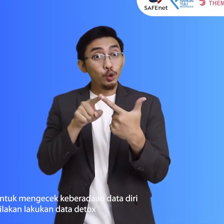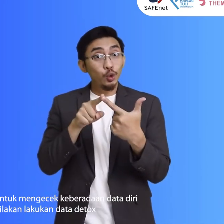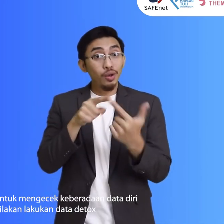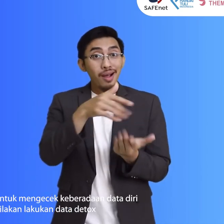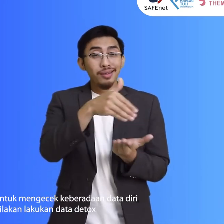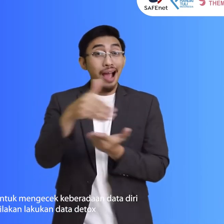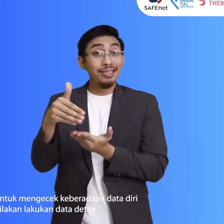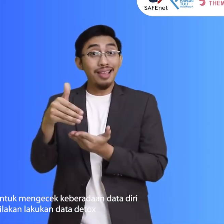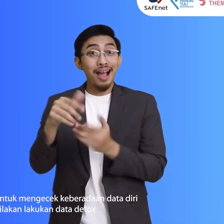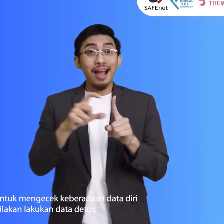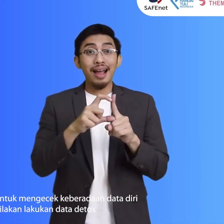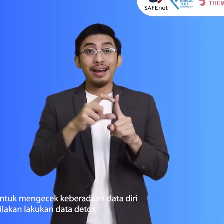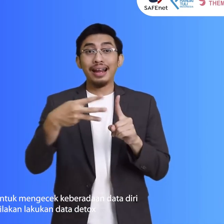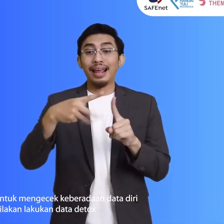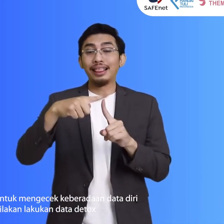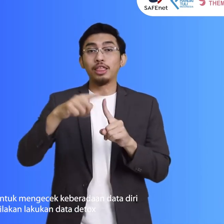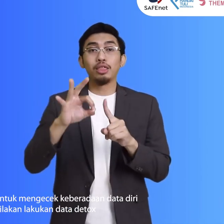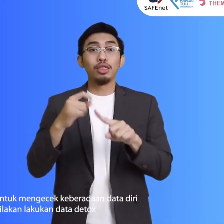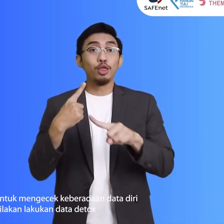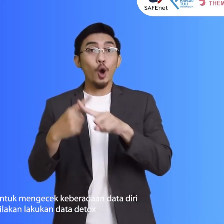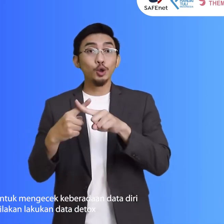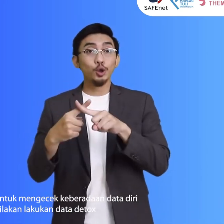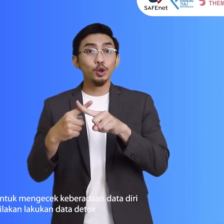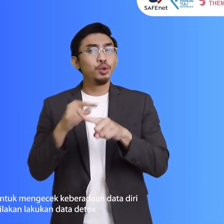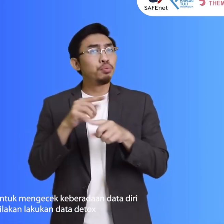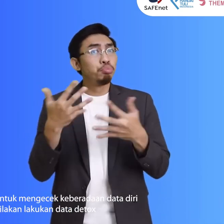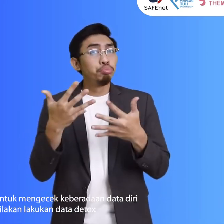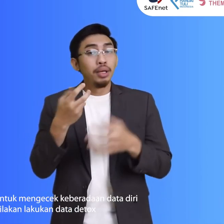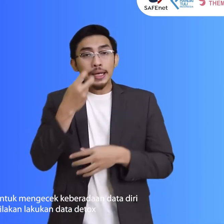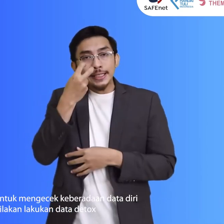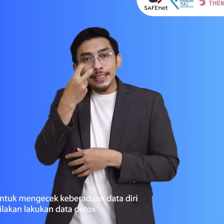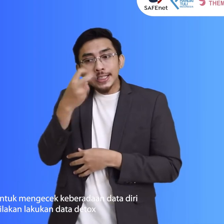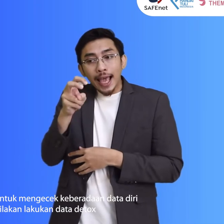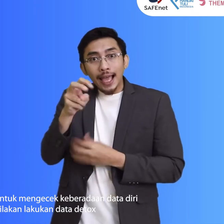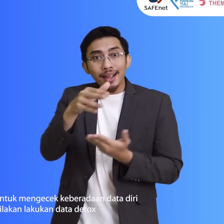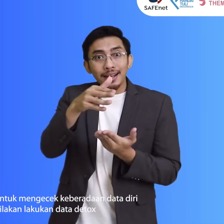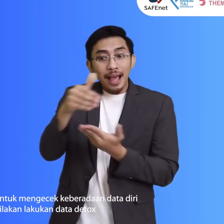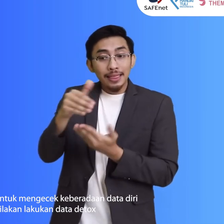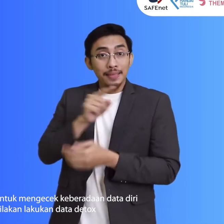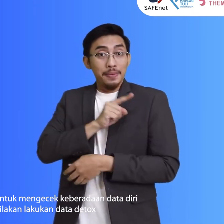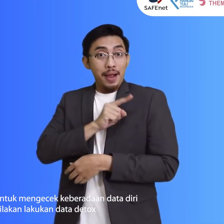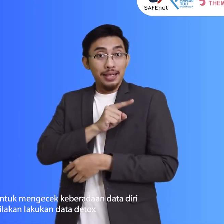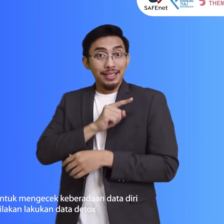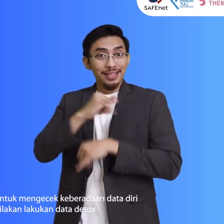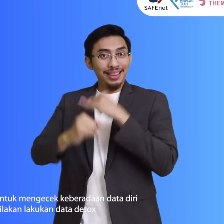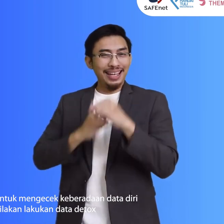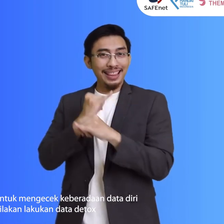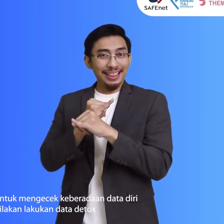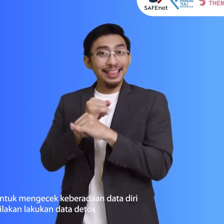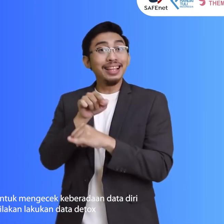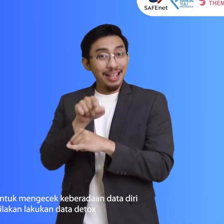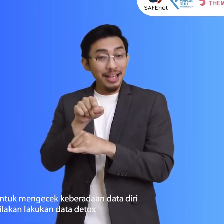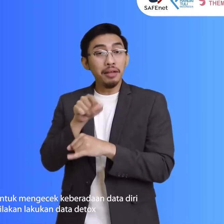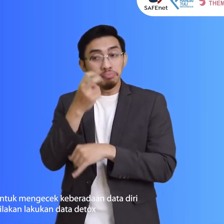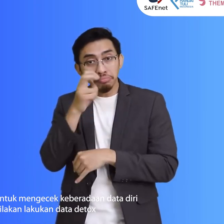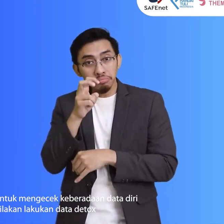i7 lakukan data detox untuk mengecek keberadaan data diri di internet